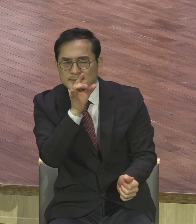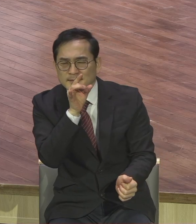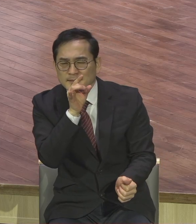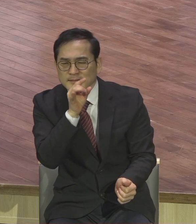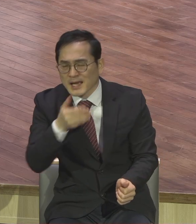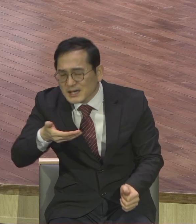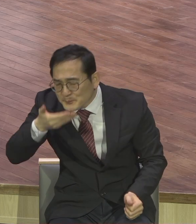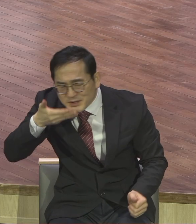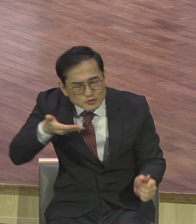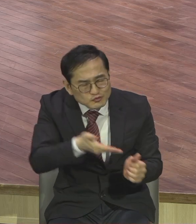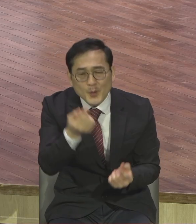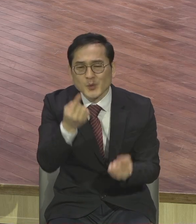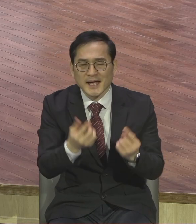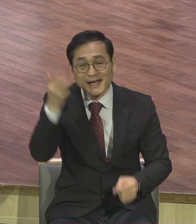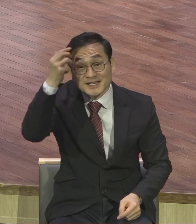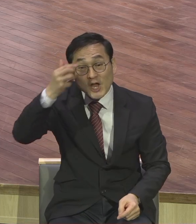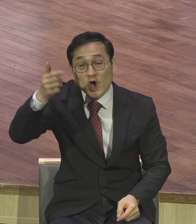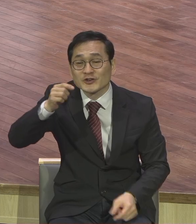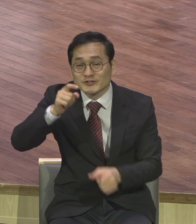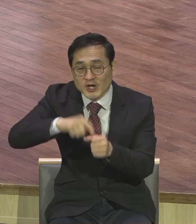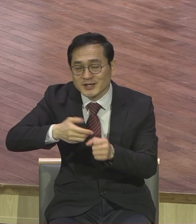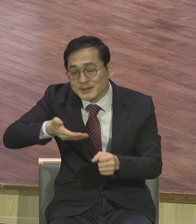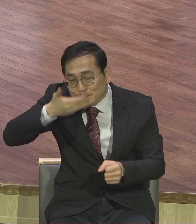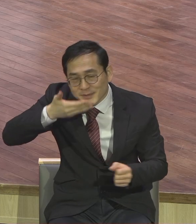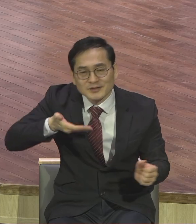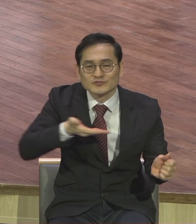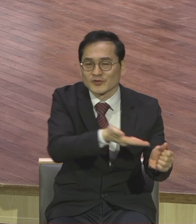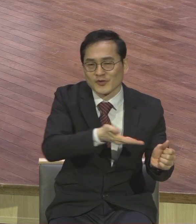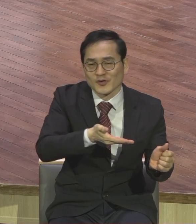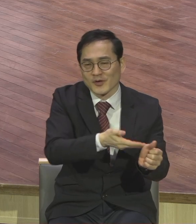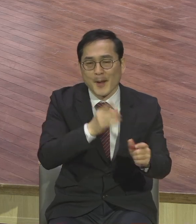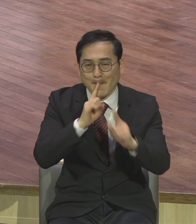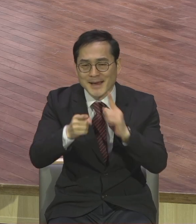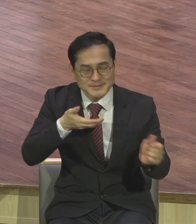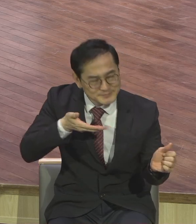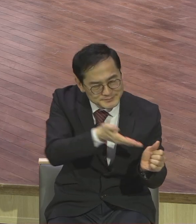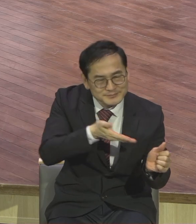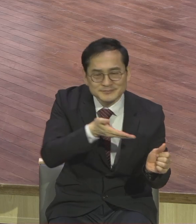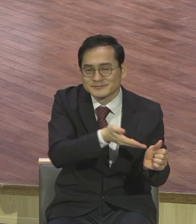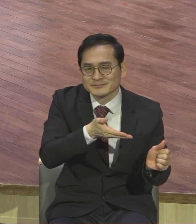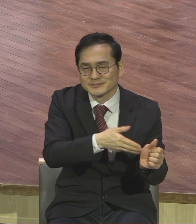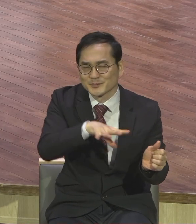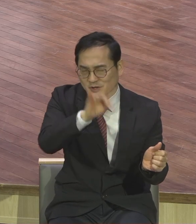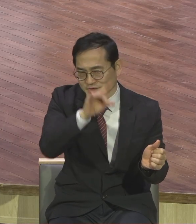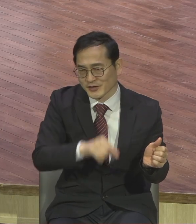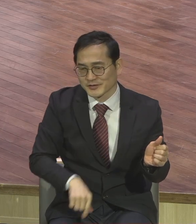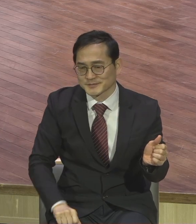되시길 바랍니다. 어떻게 하든지 할 수 있는 대로 내가 할 수만 있다면